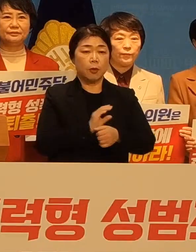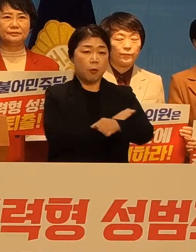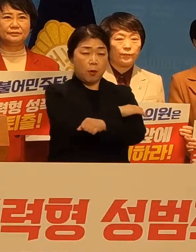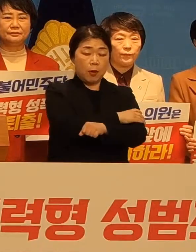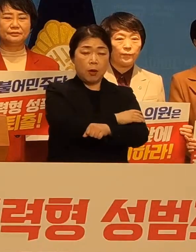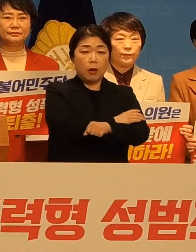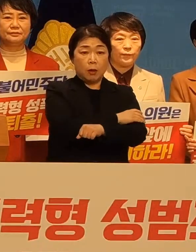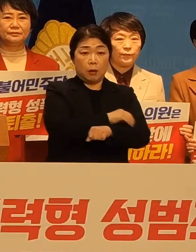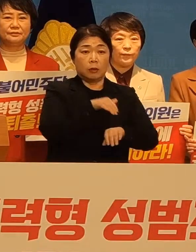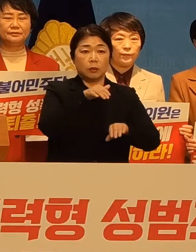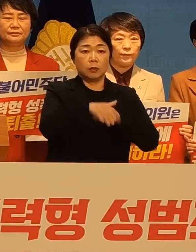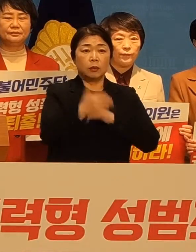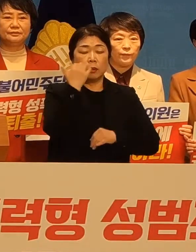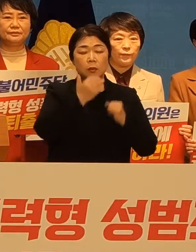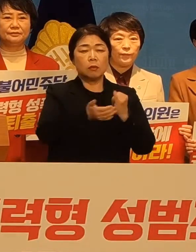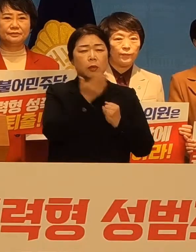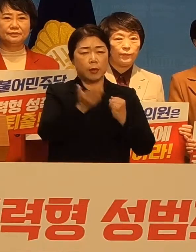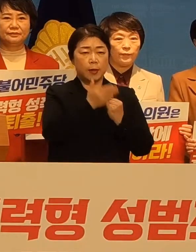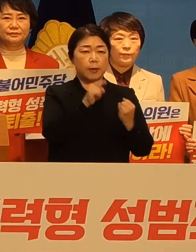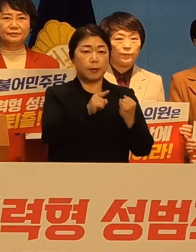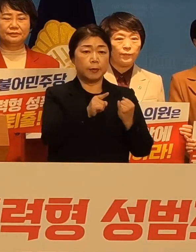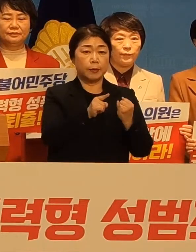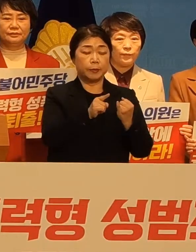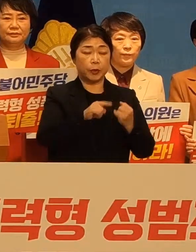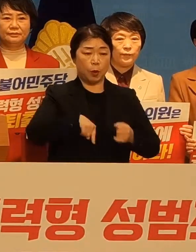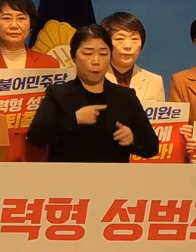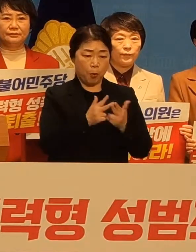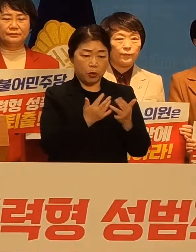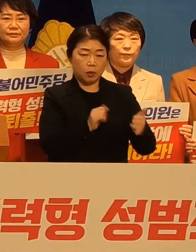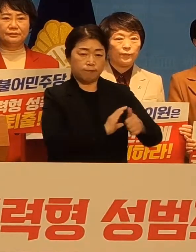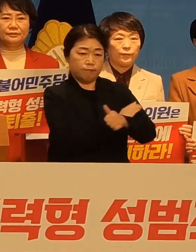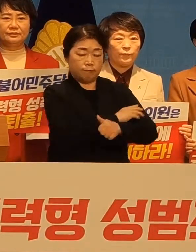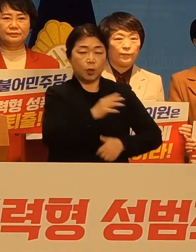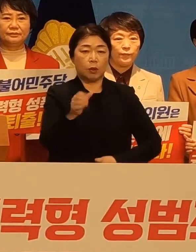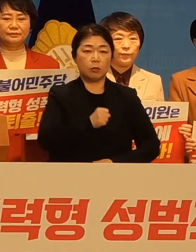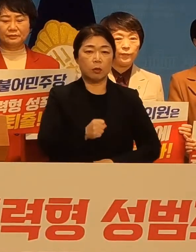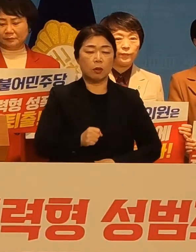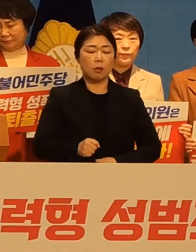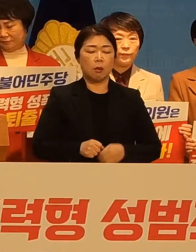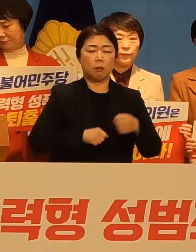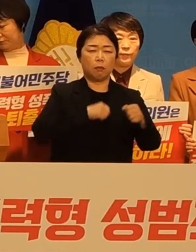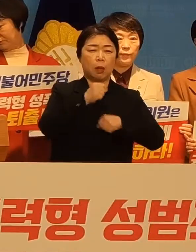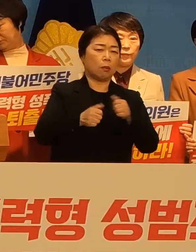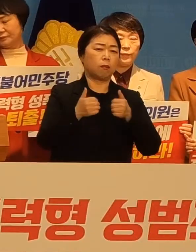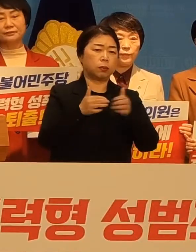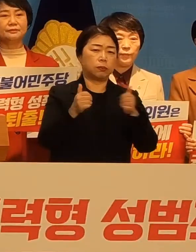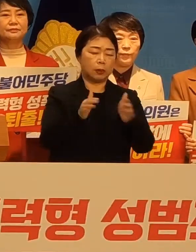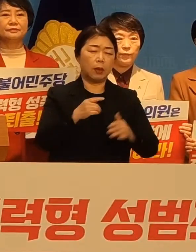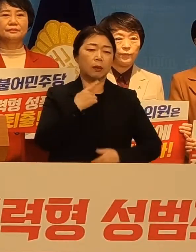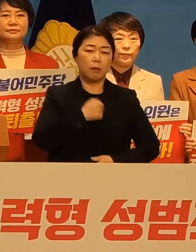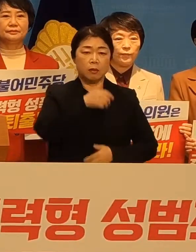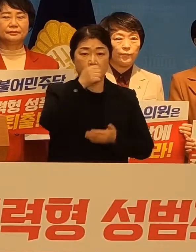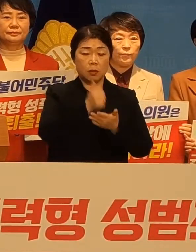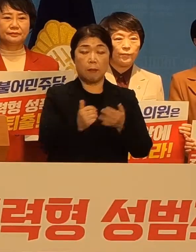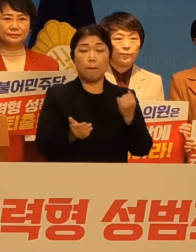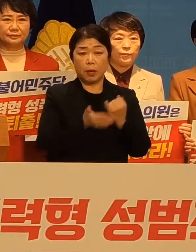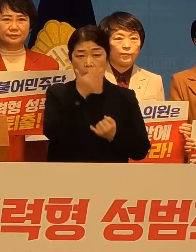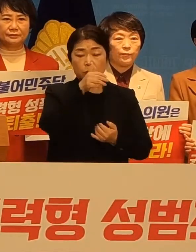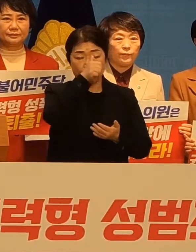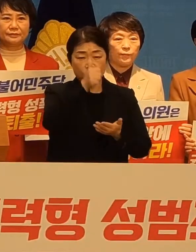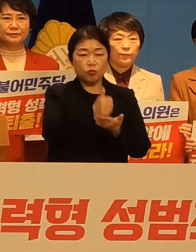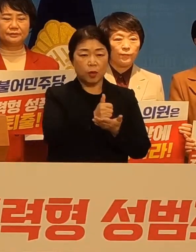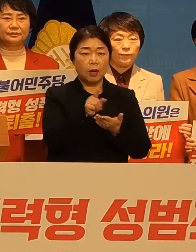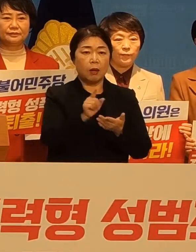권력형 성범죄, 이렇게 자신의 지위를 이용하여 함부로 행하는 이 성범죄가 대한민국에